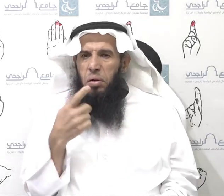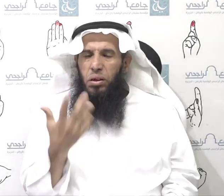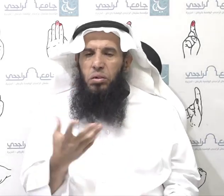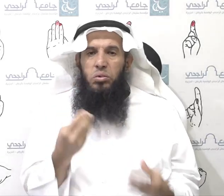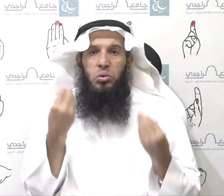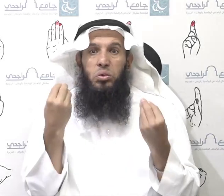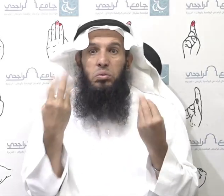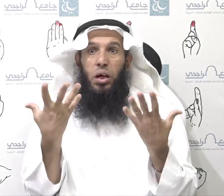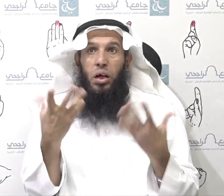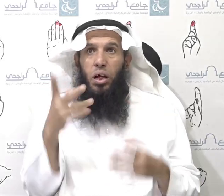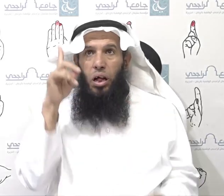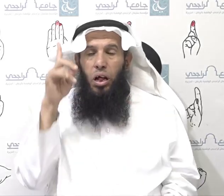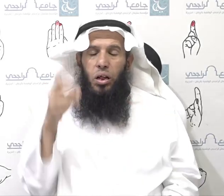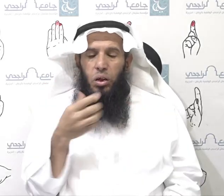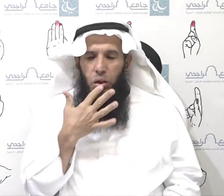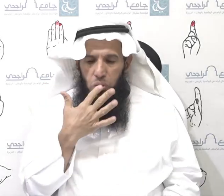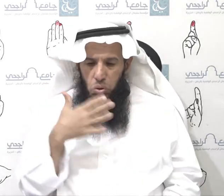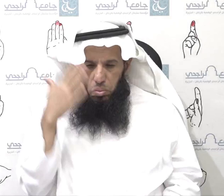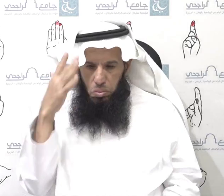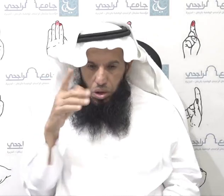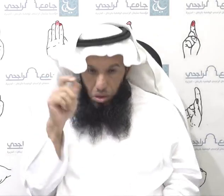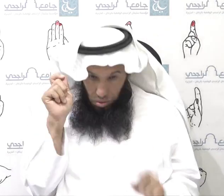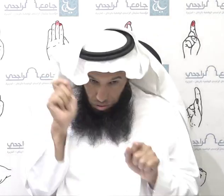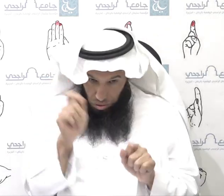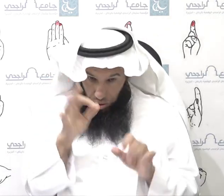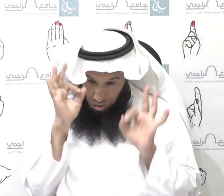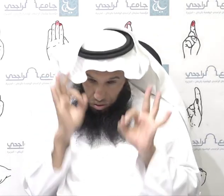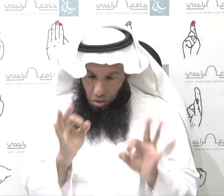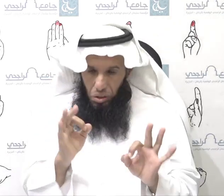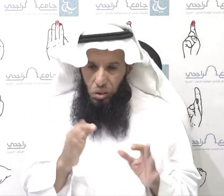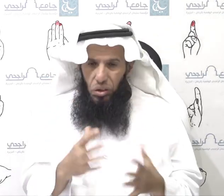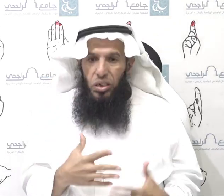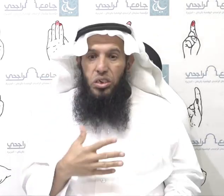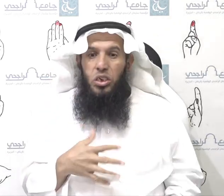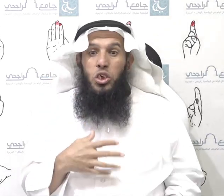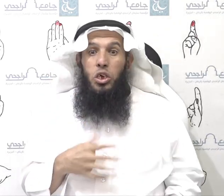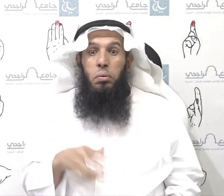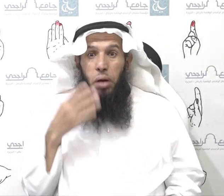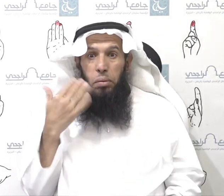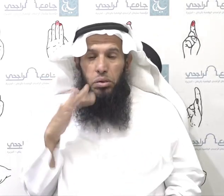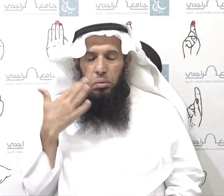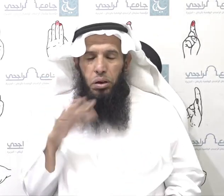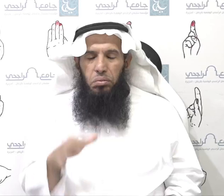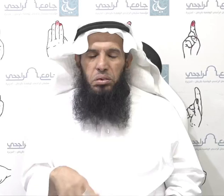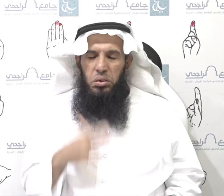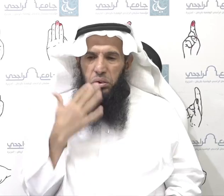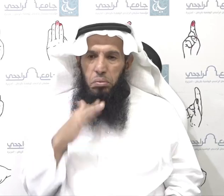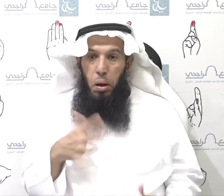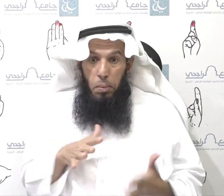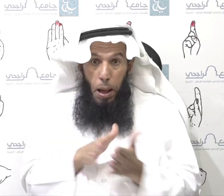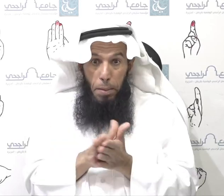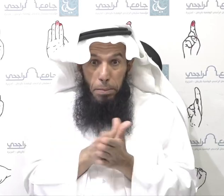حكمة الشيوخ إذا اجتمعت مع حماس الشباب، لكن الشباب يفقدون هذه